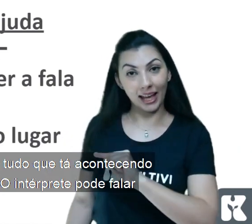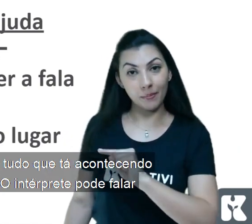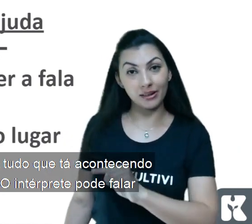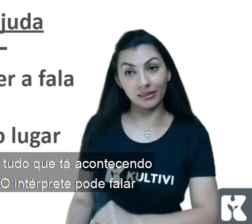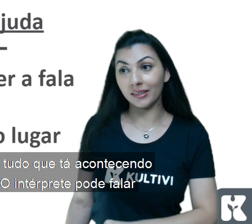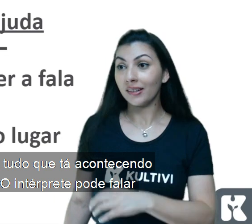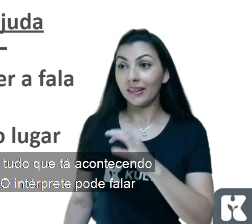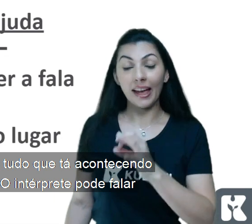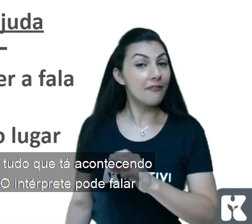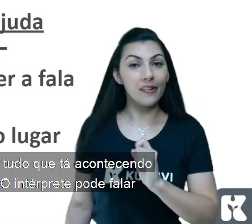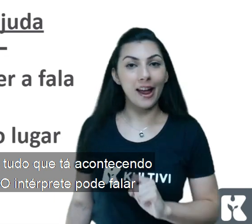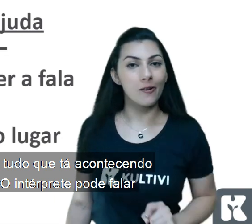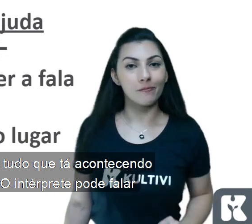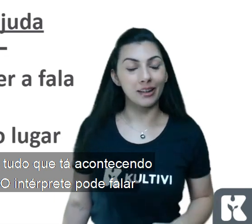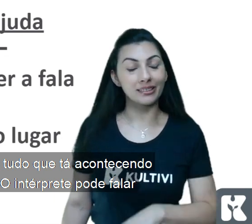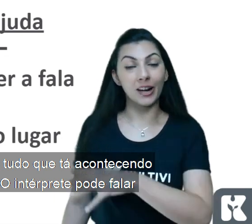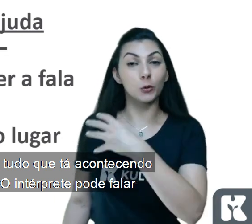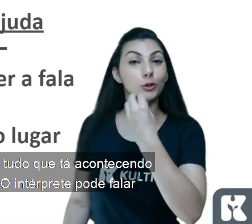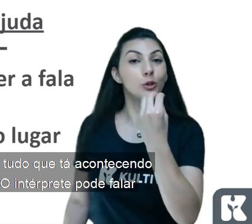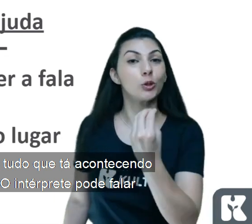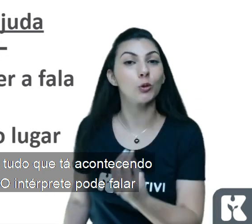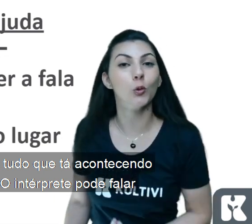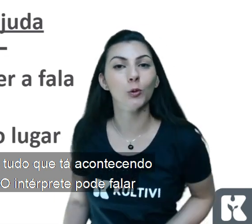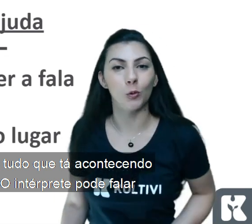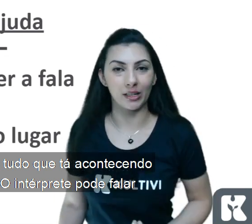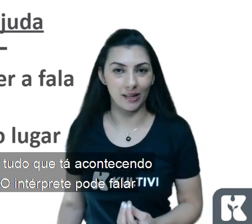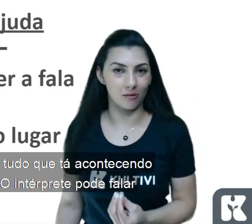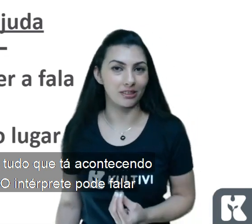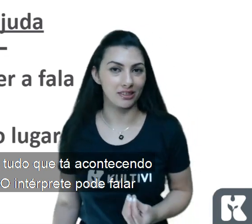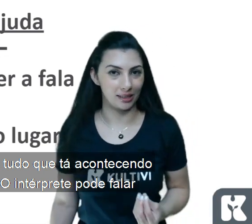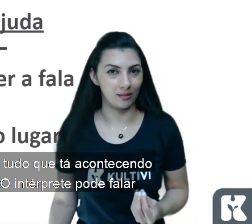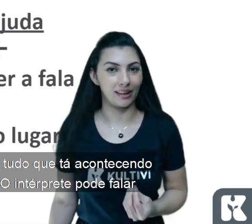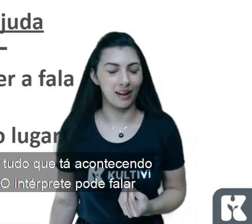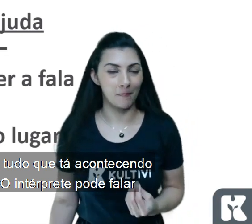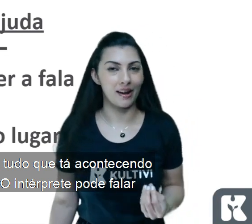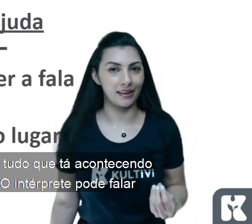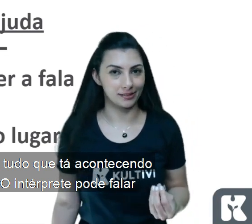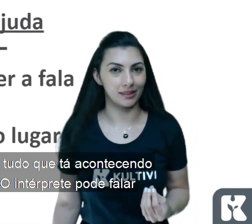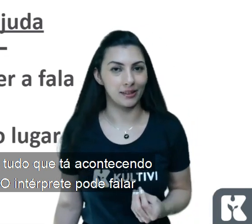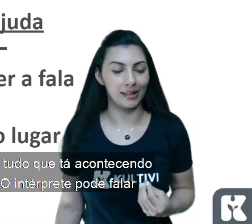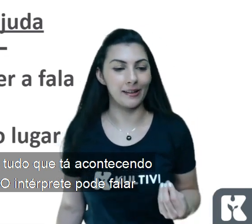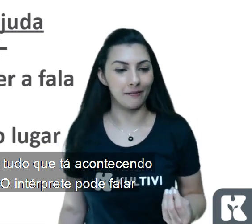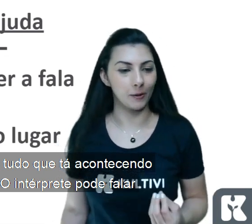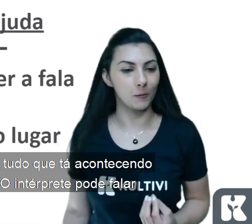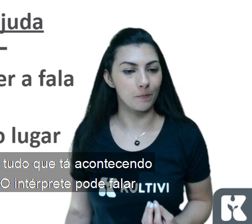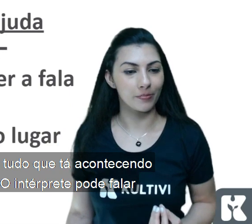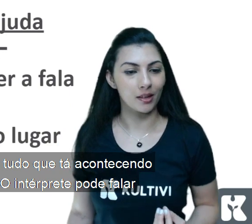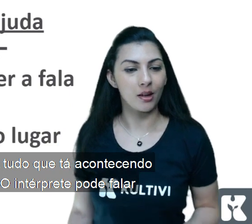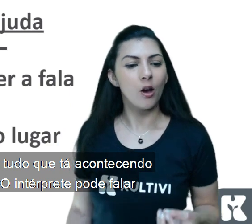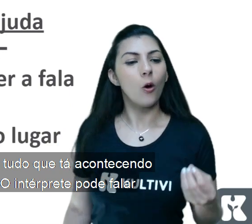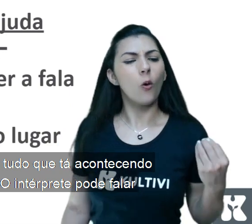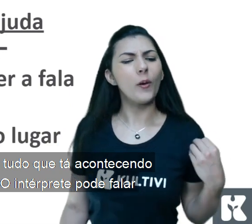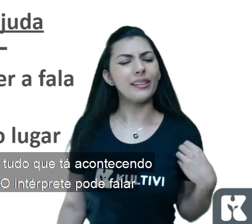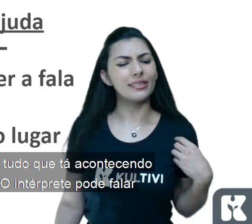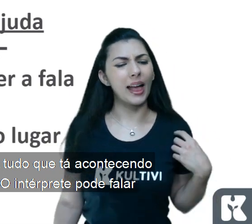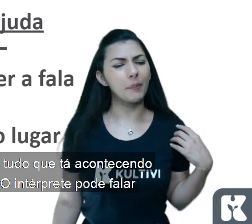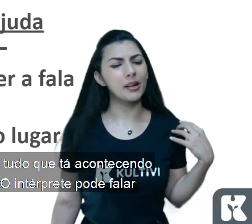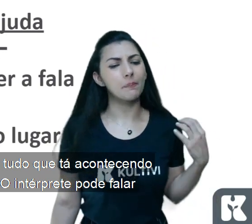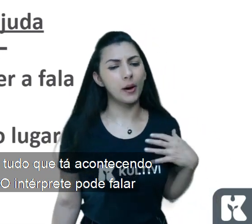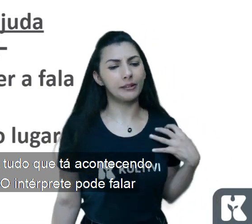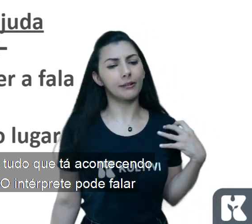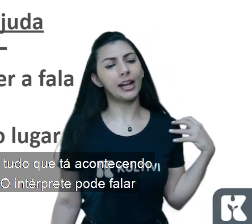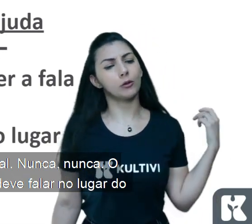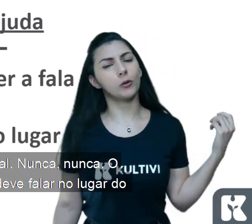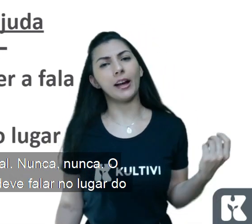esse intérprete é fiel, ele traduz tudo o que está acontecendo naquela palestra, naquele evento. O